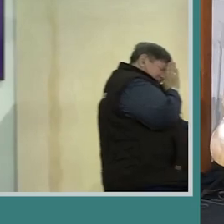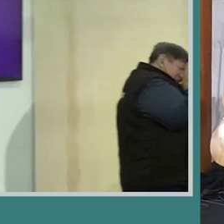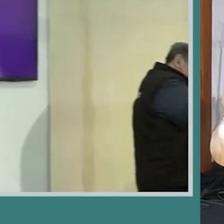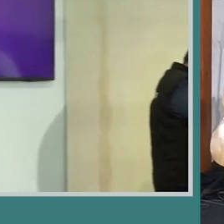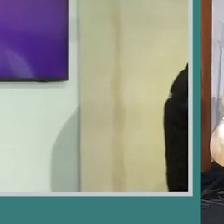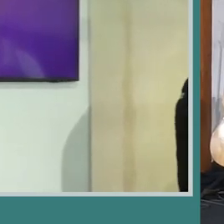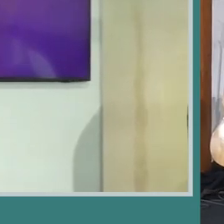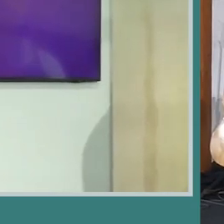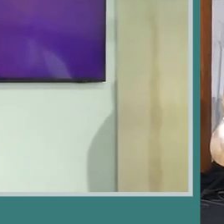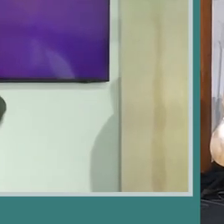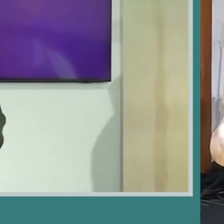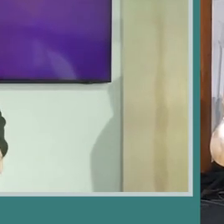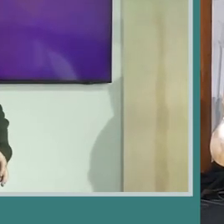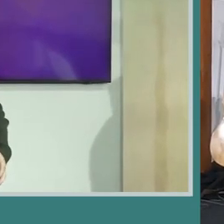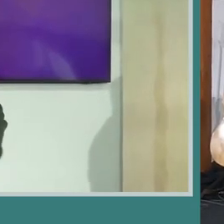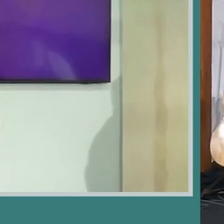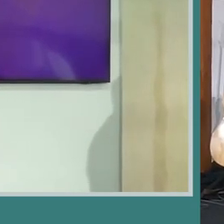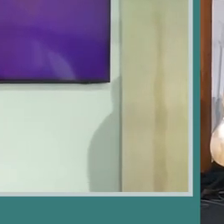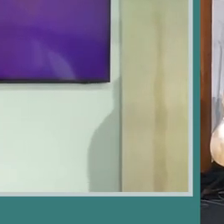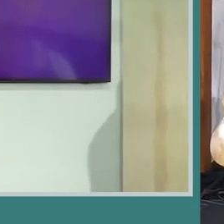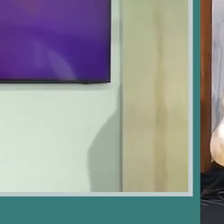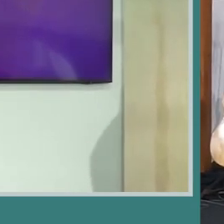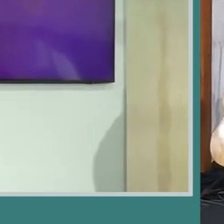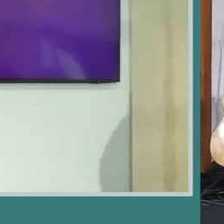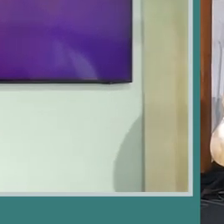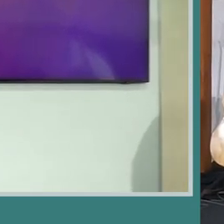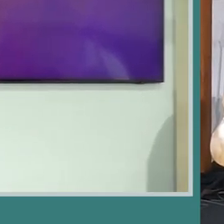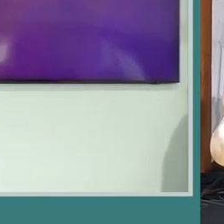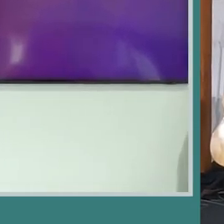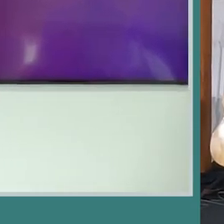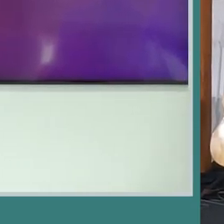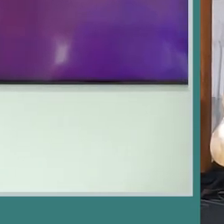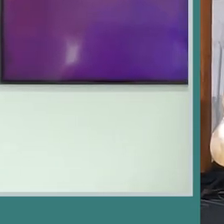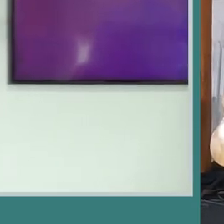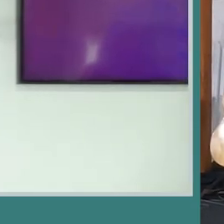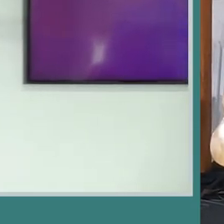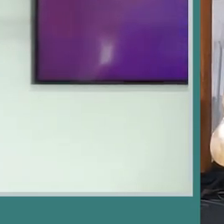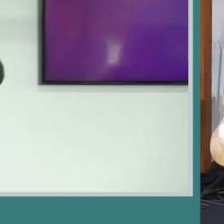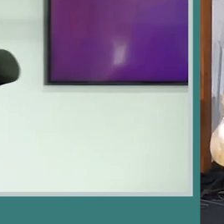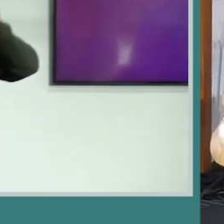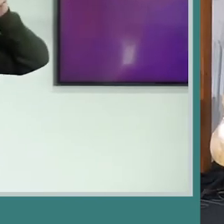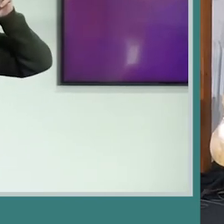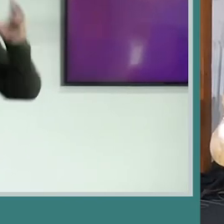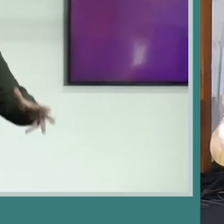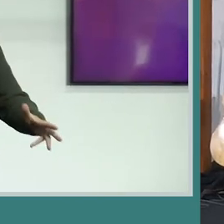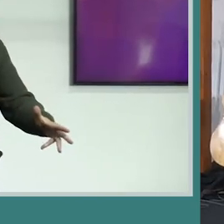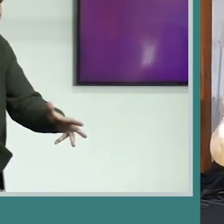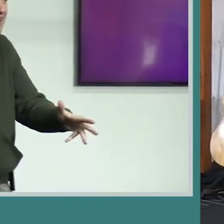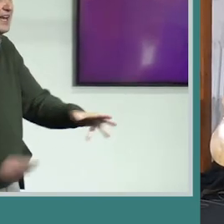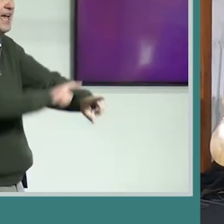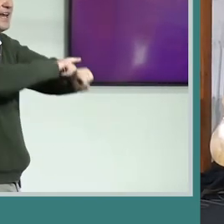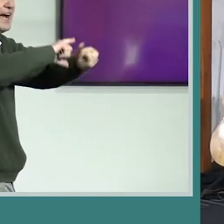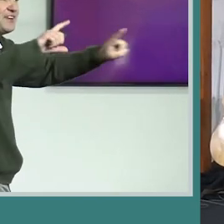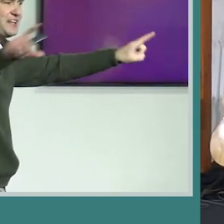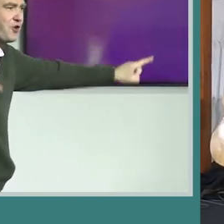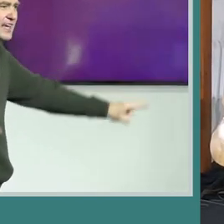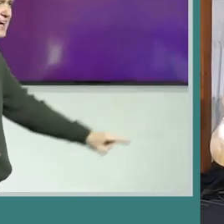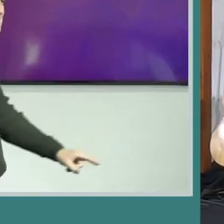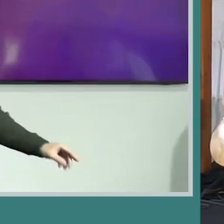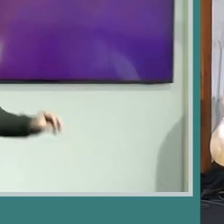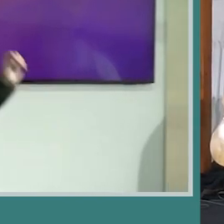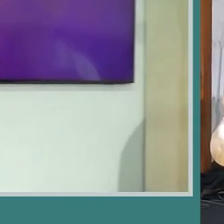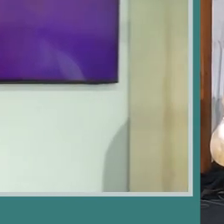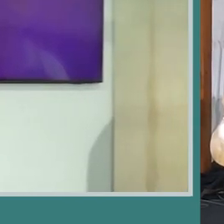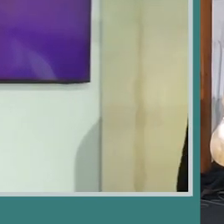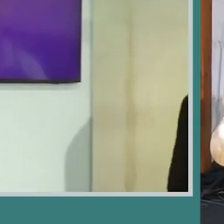Heere te sê want die Heere is een soeker God hy soek jou en as jou moeilike omstandighere vandag is nie jy is bezig om door die moeilike tijd te gaan en ek weet nie waar